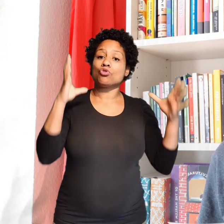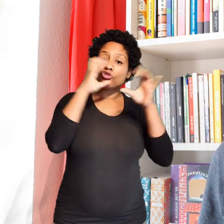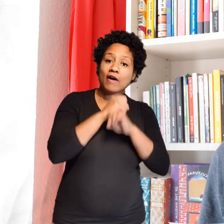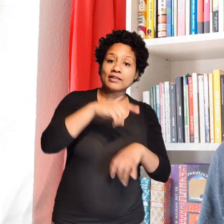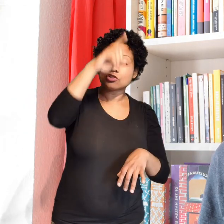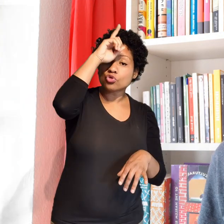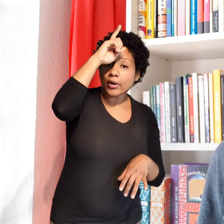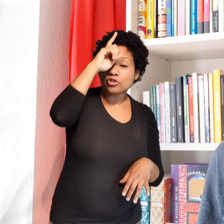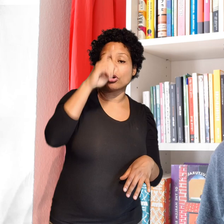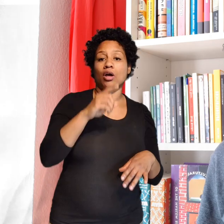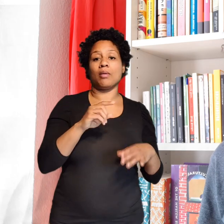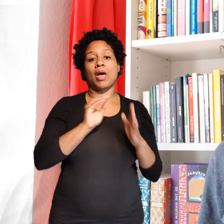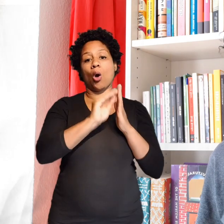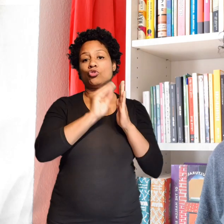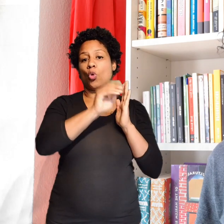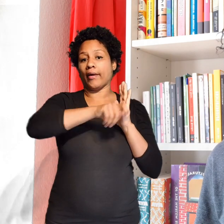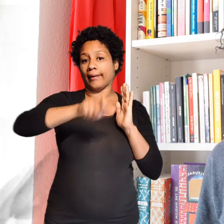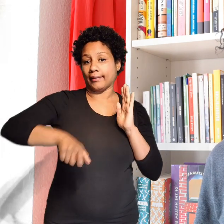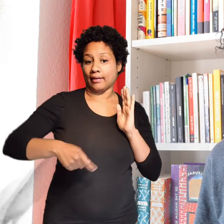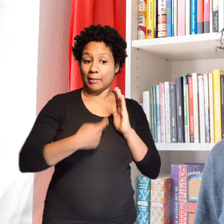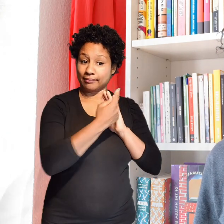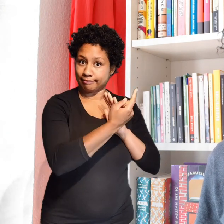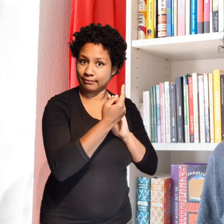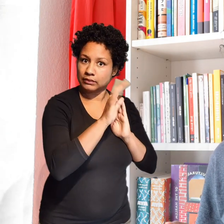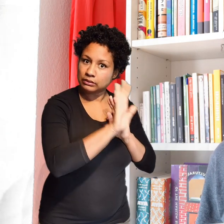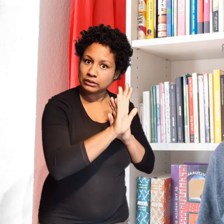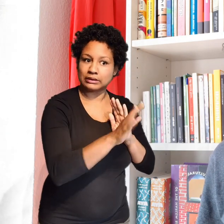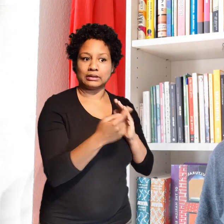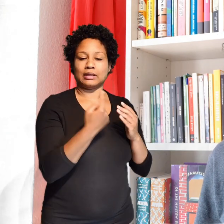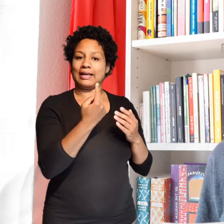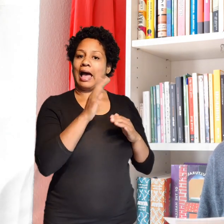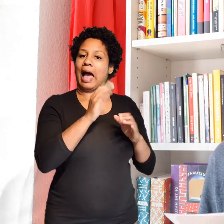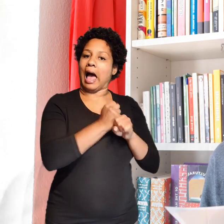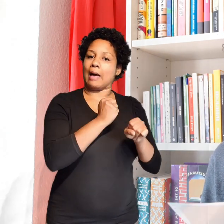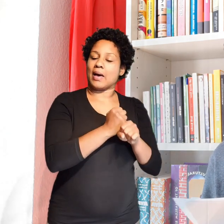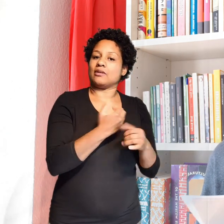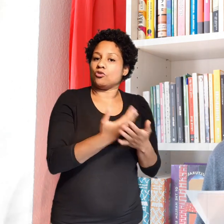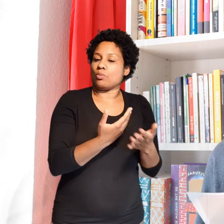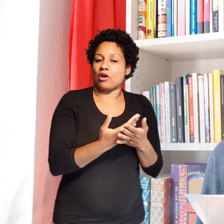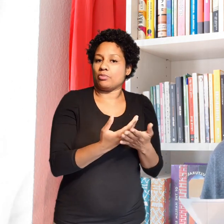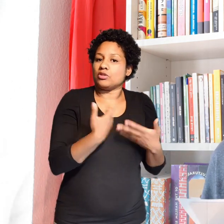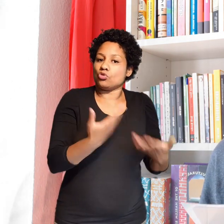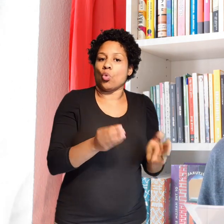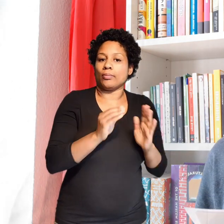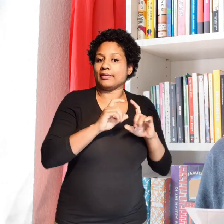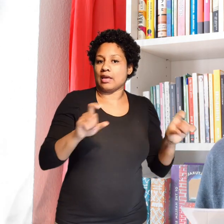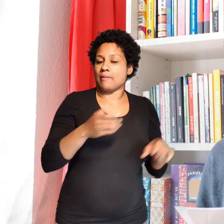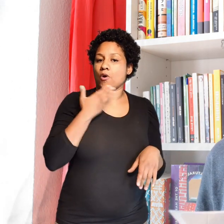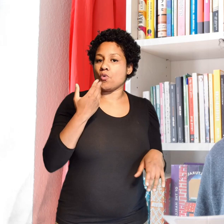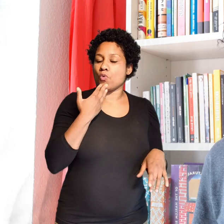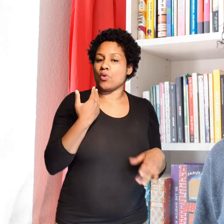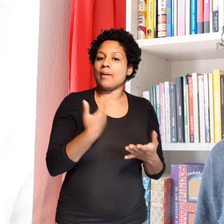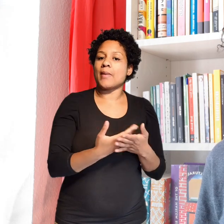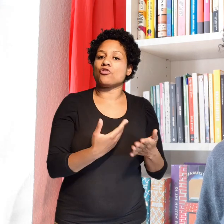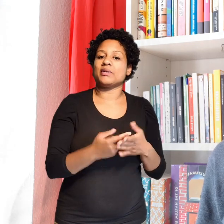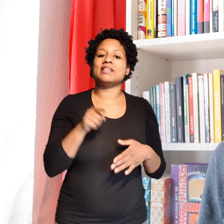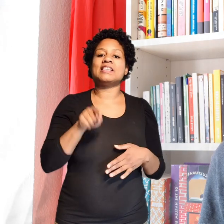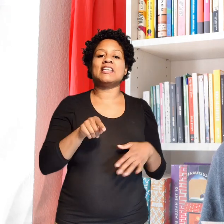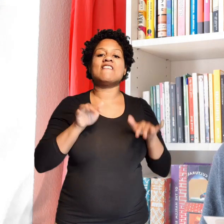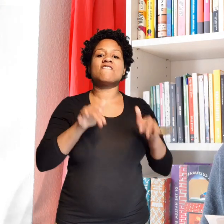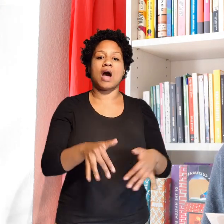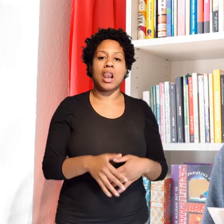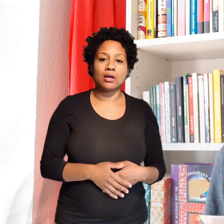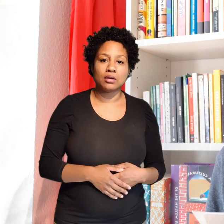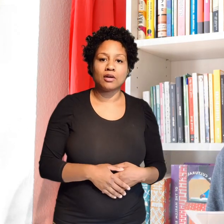Arbeit Schwarzsein gar nicht thematisieren. In Die Falle von der preisgekrönten Krimi-Autorin Melanie